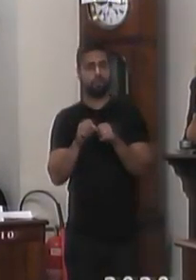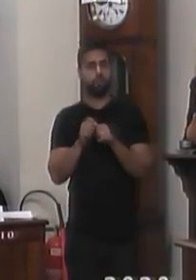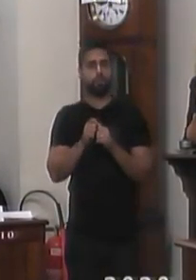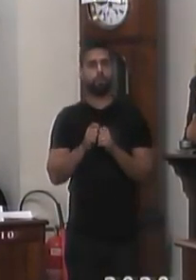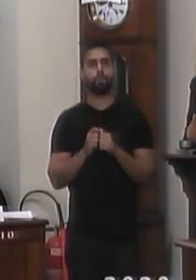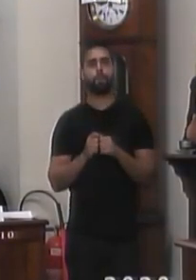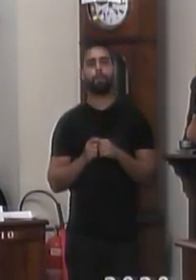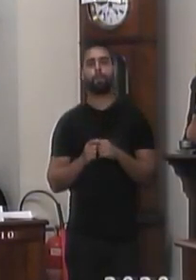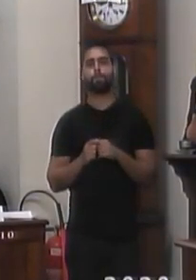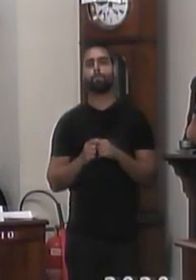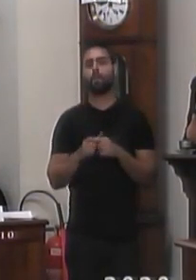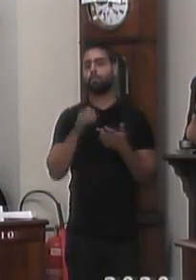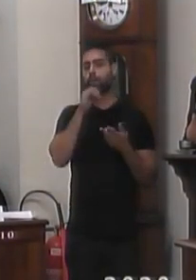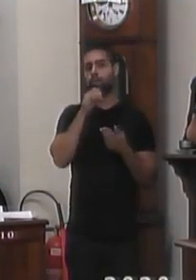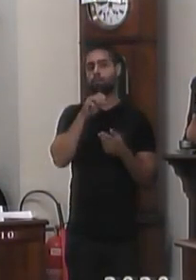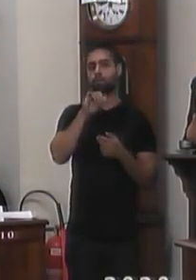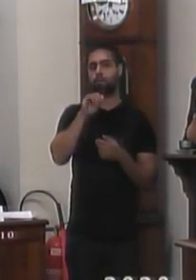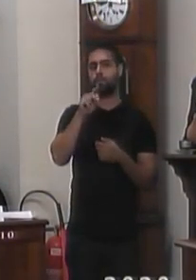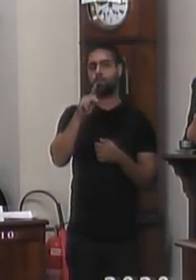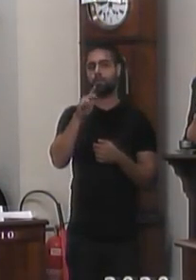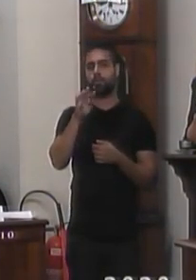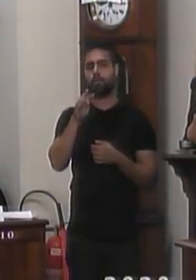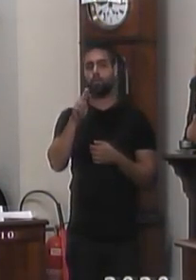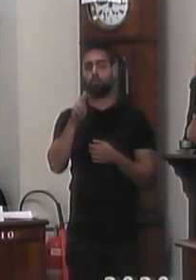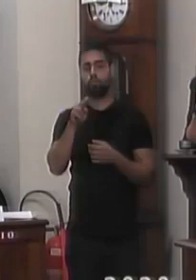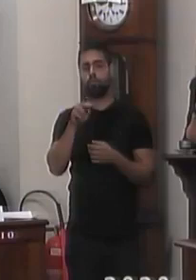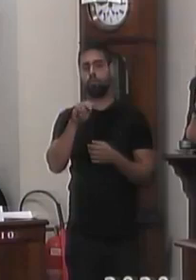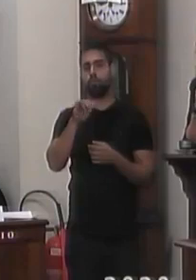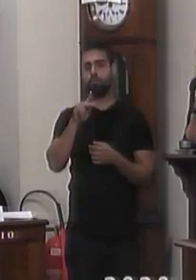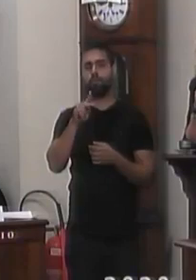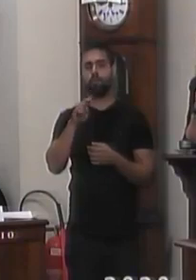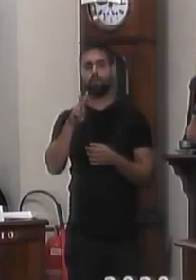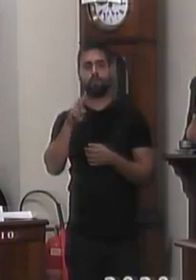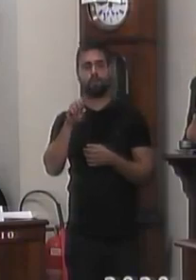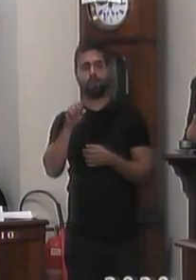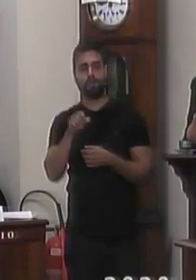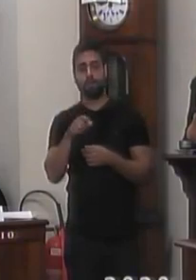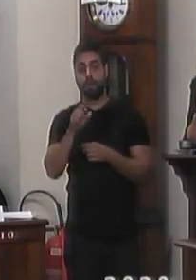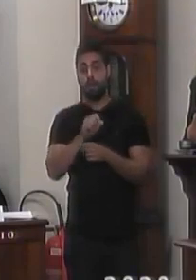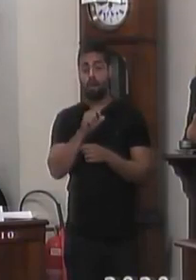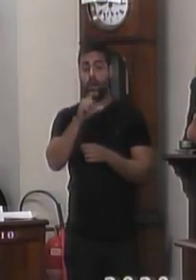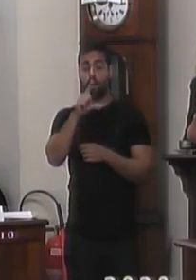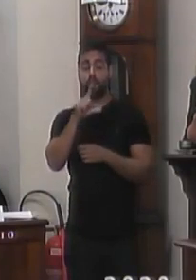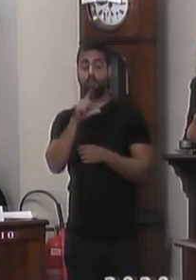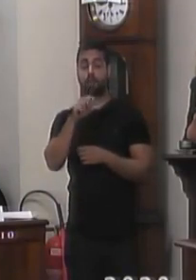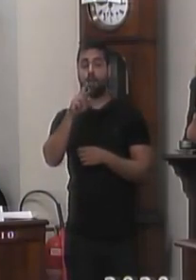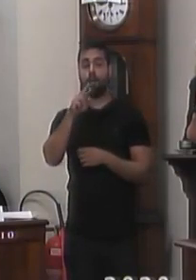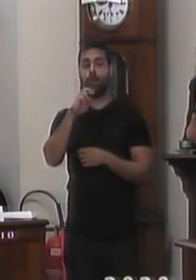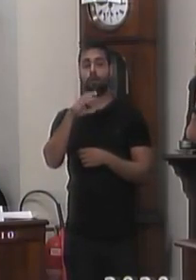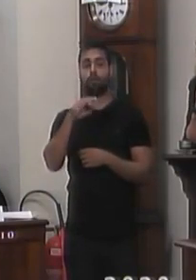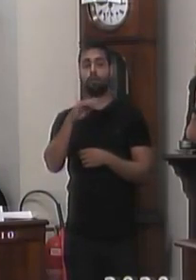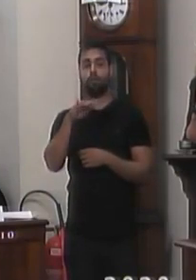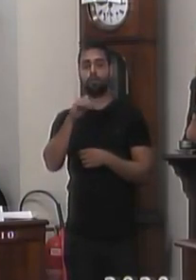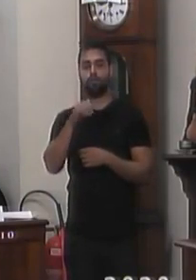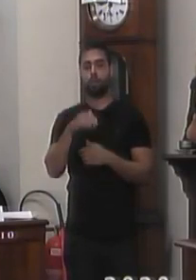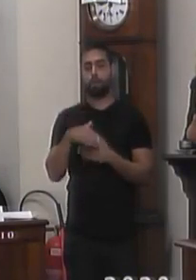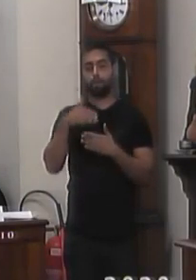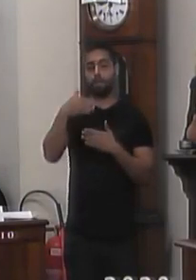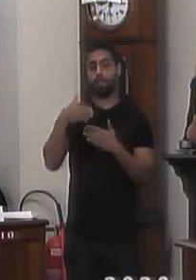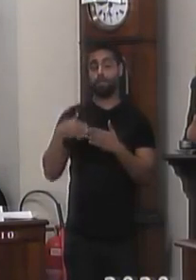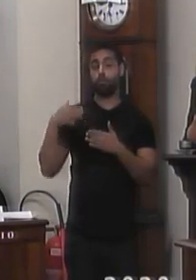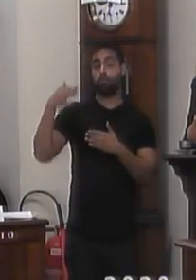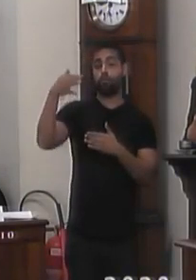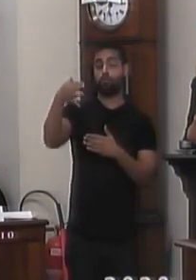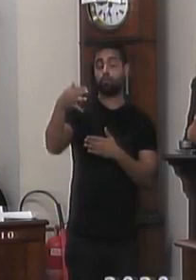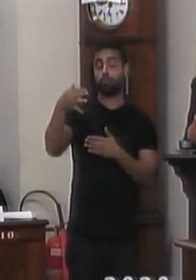em relação a IPTU, ISS e TBI são para aumento de receita. Então, a gente acredita que a médio e longo prazo,